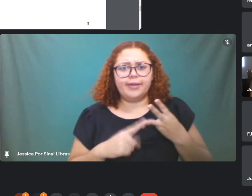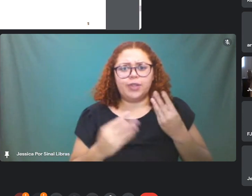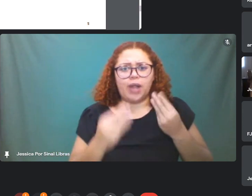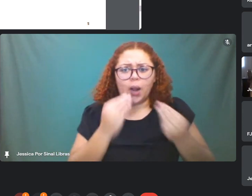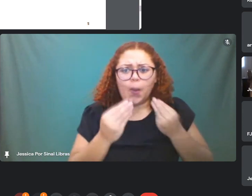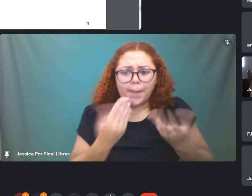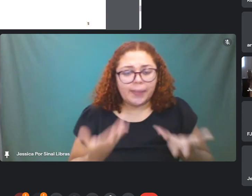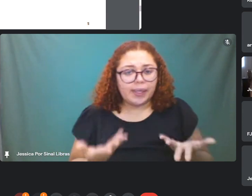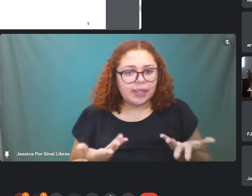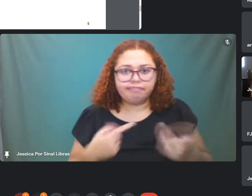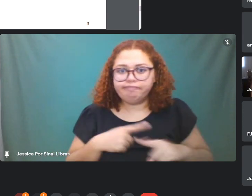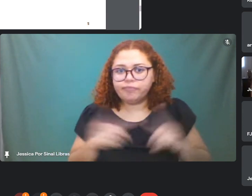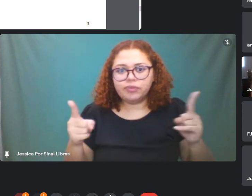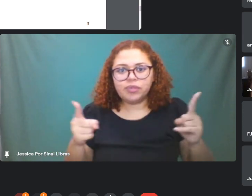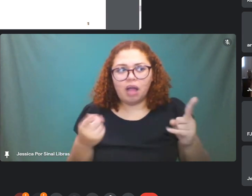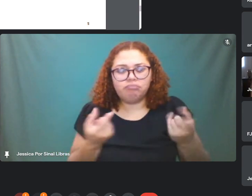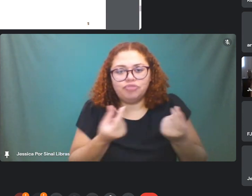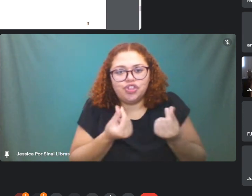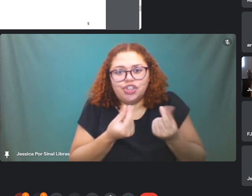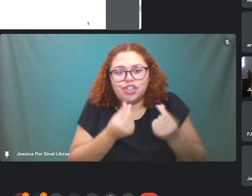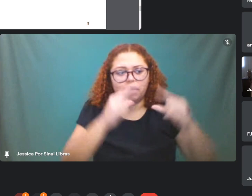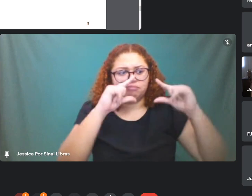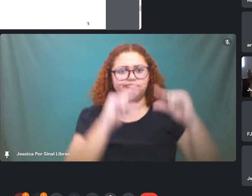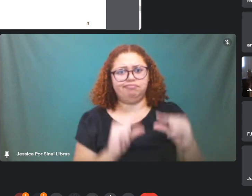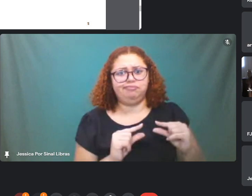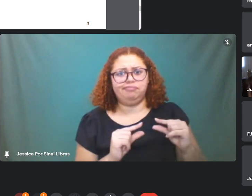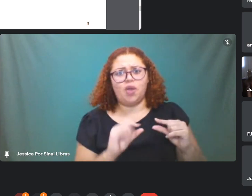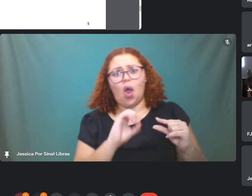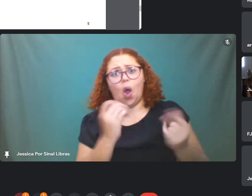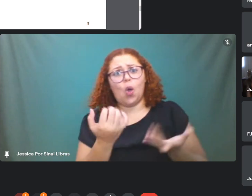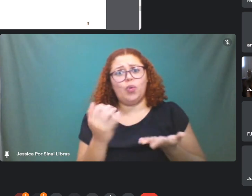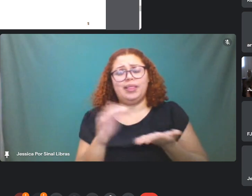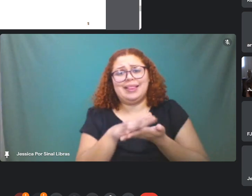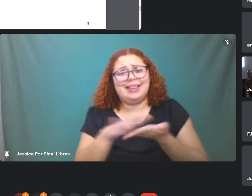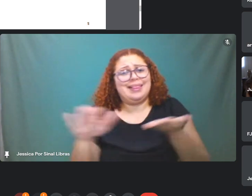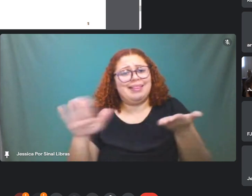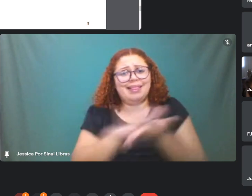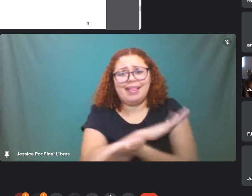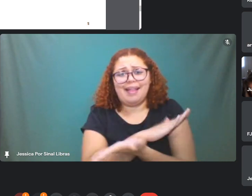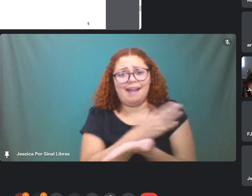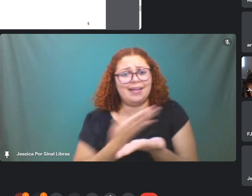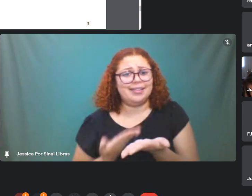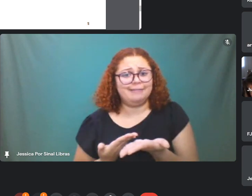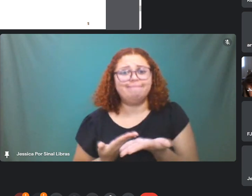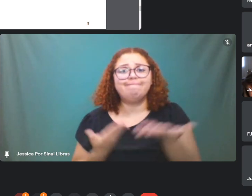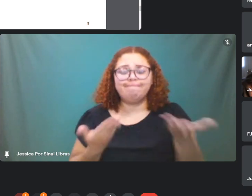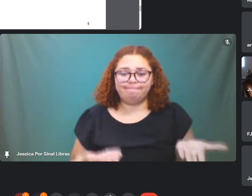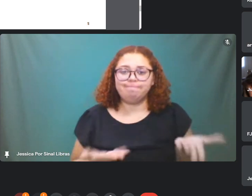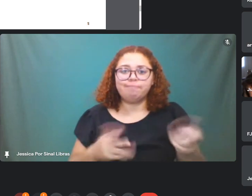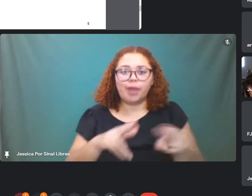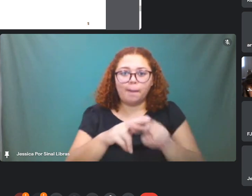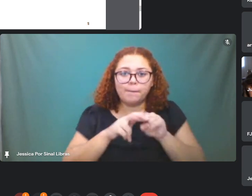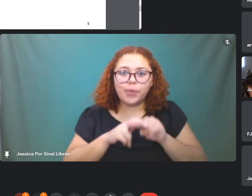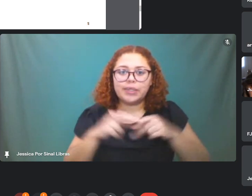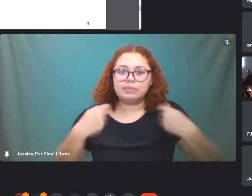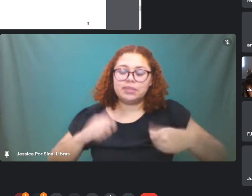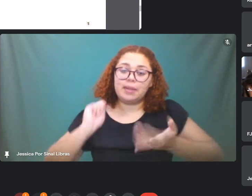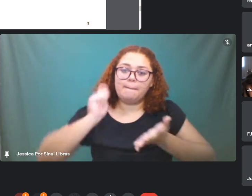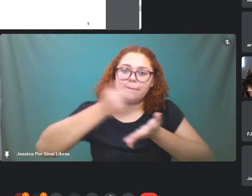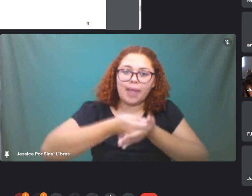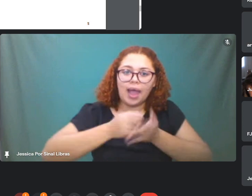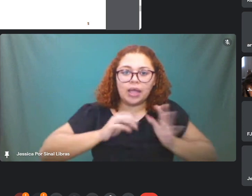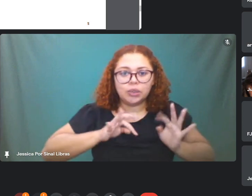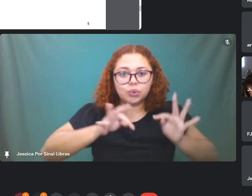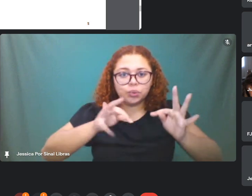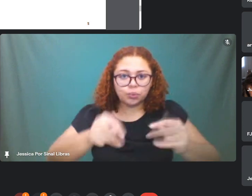Gustavo, a gente sabe aquilo que a gente sonha de igualdade, de conseguir pagar todos os envolvidos,